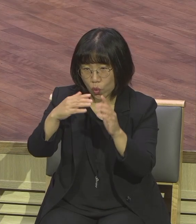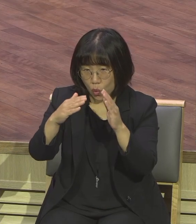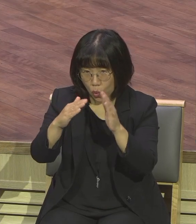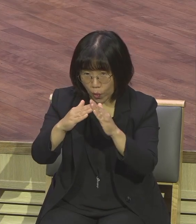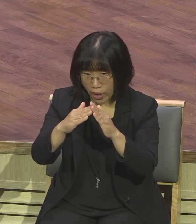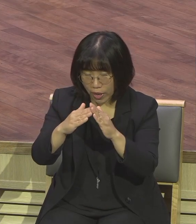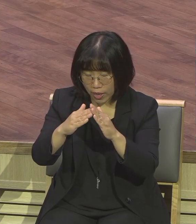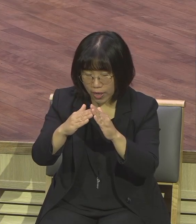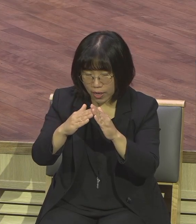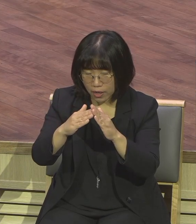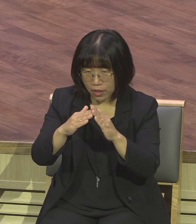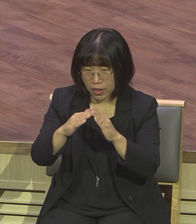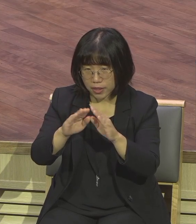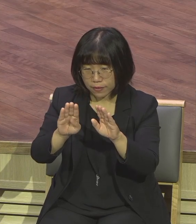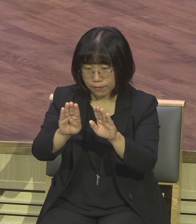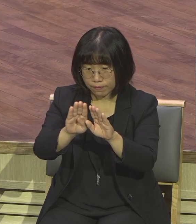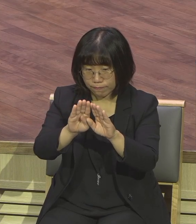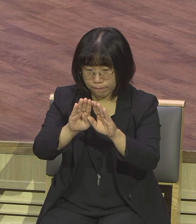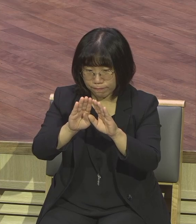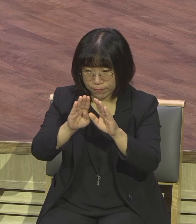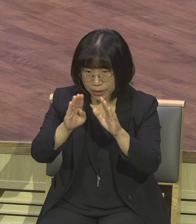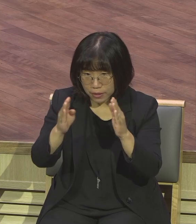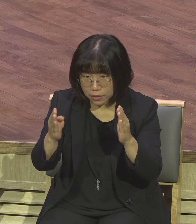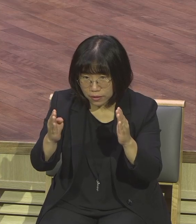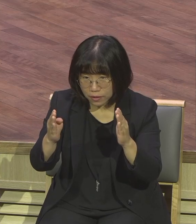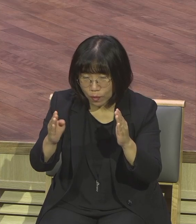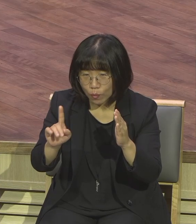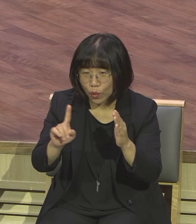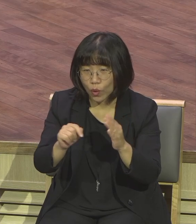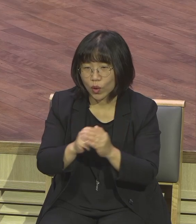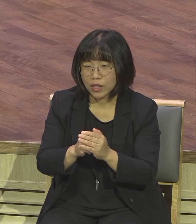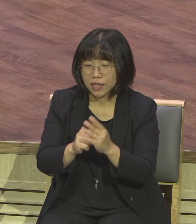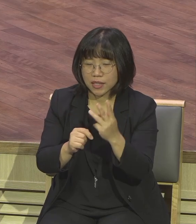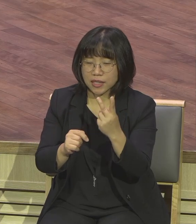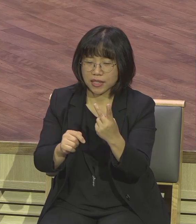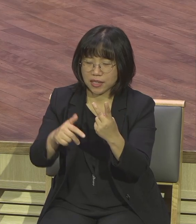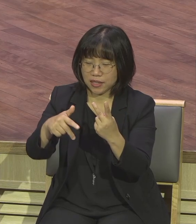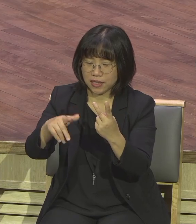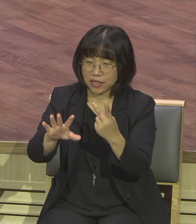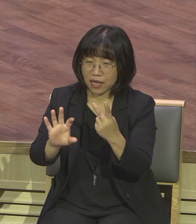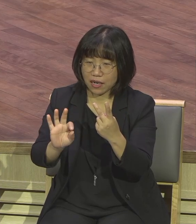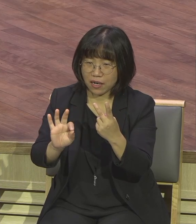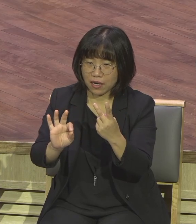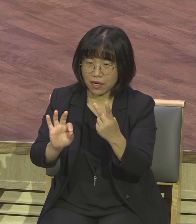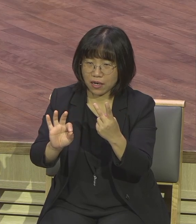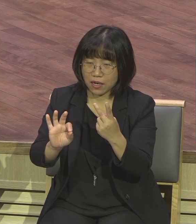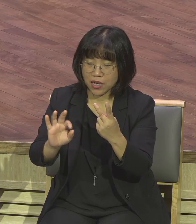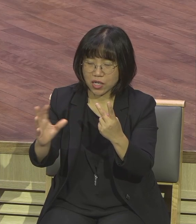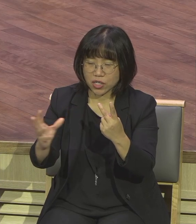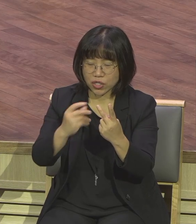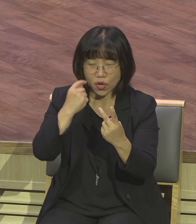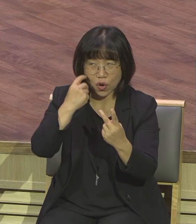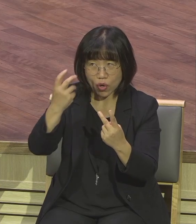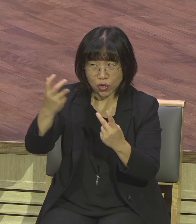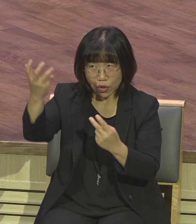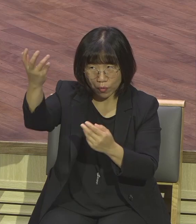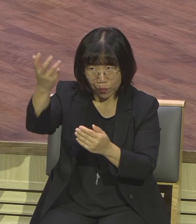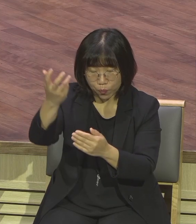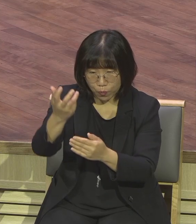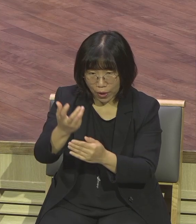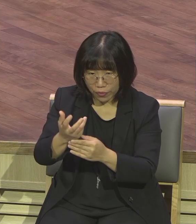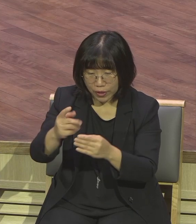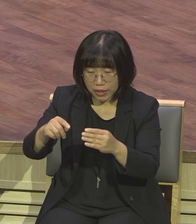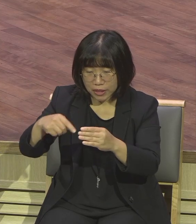문을 열자 말자 문을 열자마자 2장에서 성령 받고 이제 교회를 마가다라파기 시작하는데 문